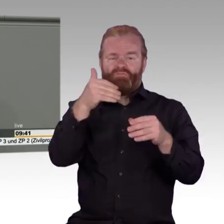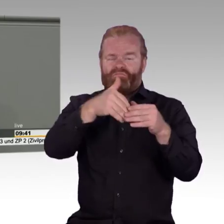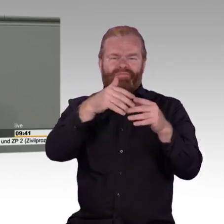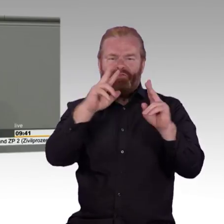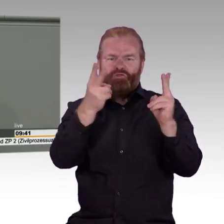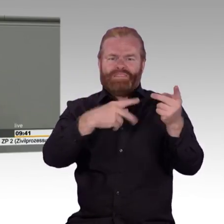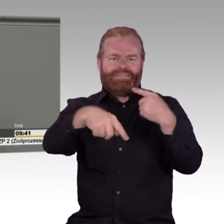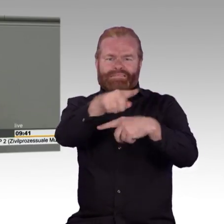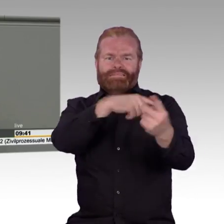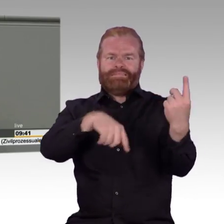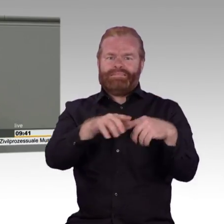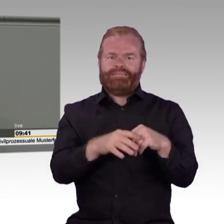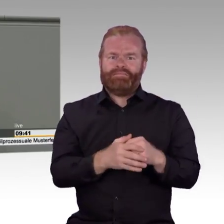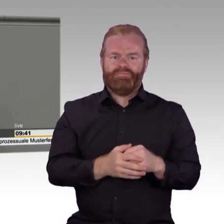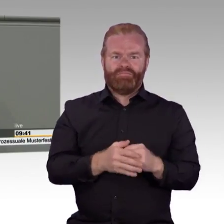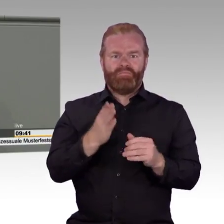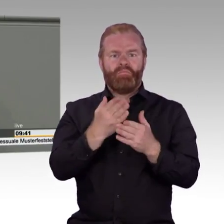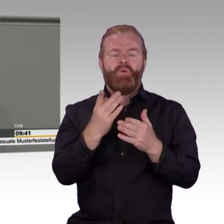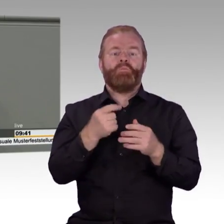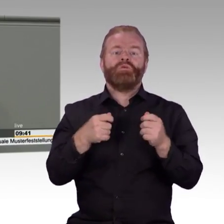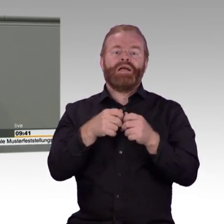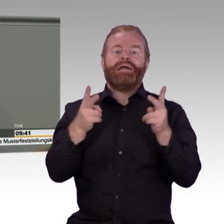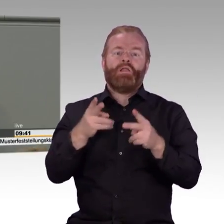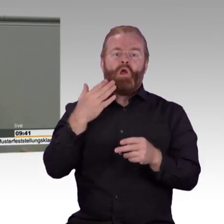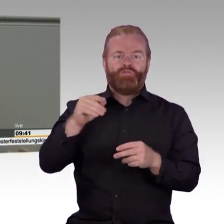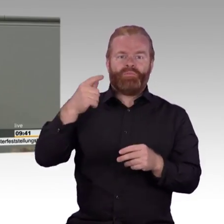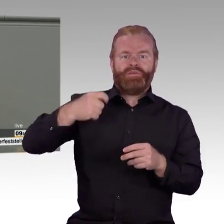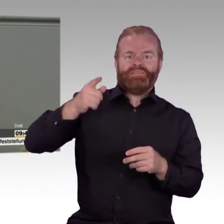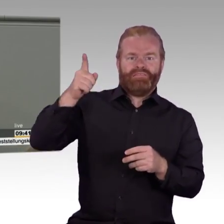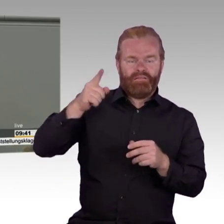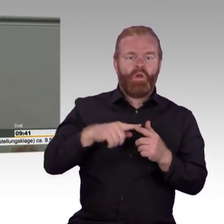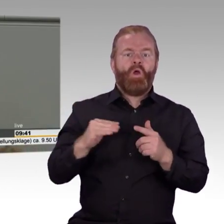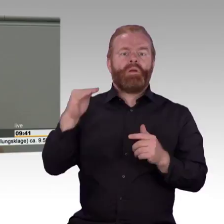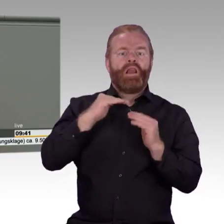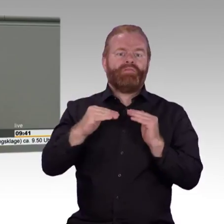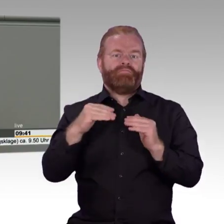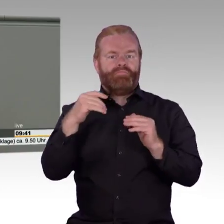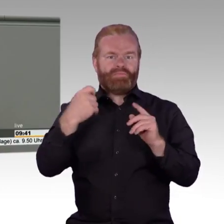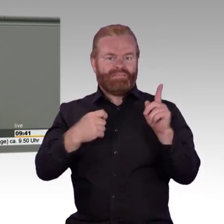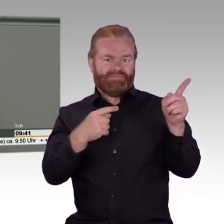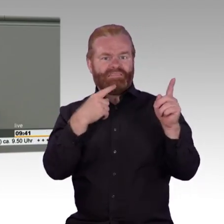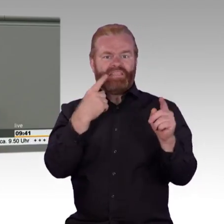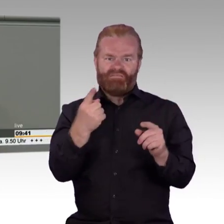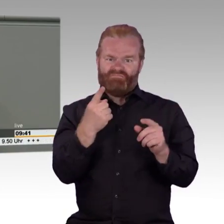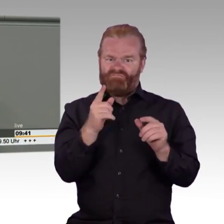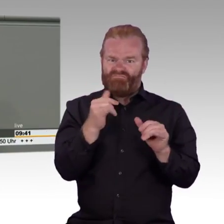ist zum Gutteil Wirtschaftsschutz, er ist zum Gutteil das Eingeständnis, dass Sie bei VW und Diesel geht, lange geschlafen haben. Für